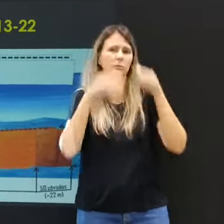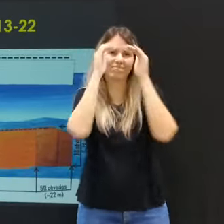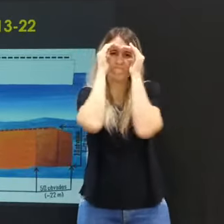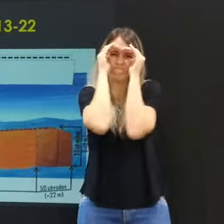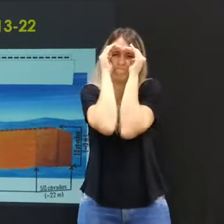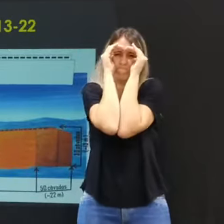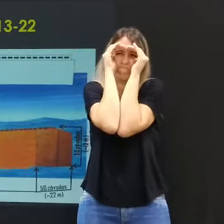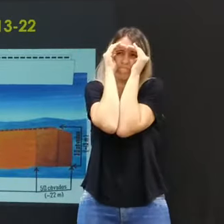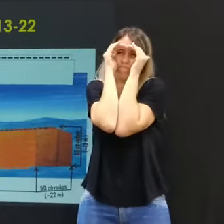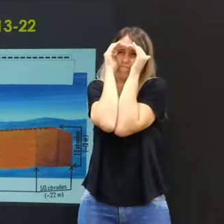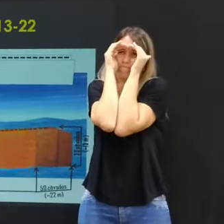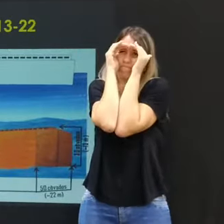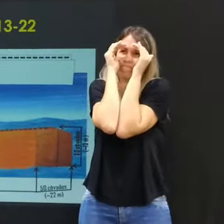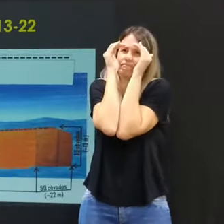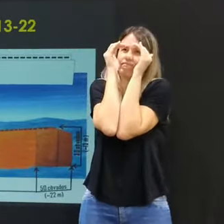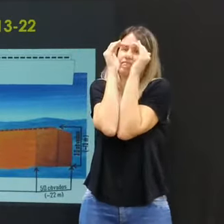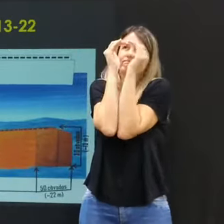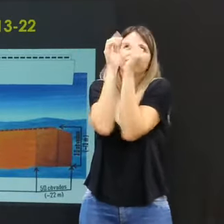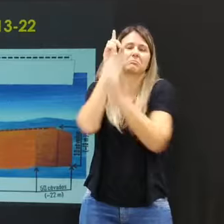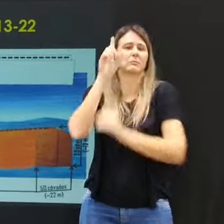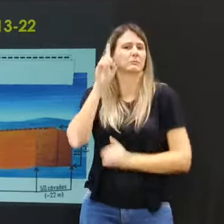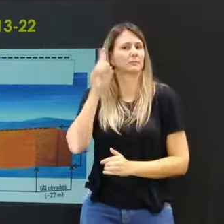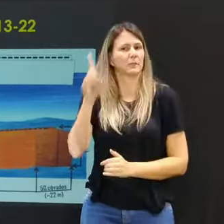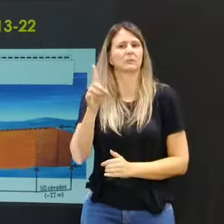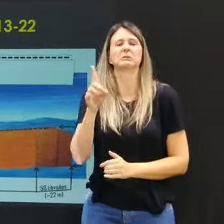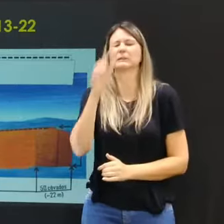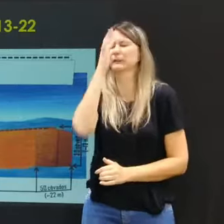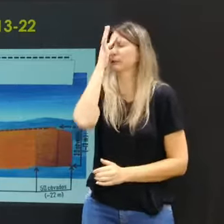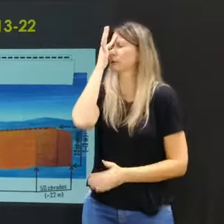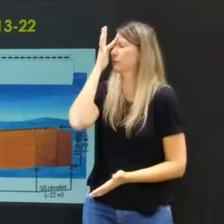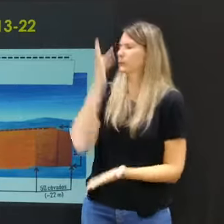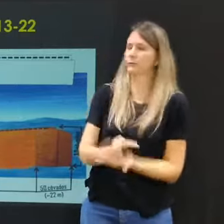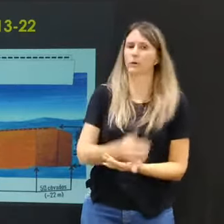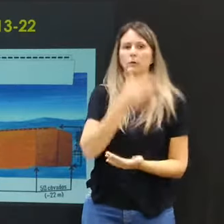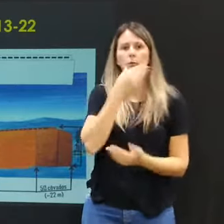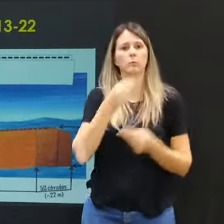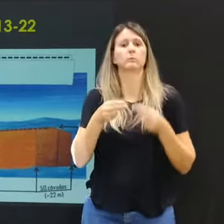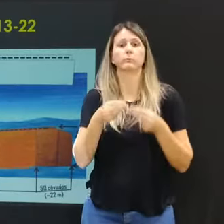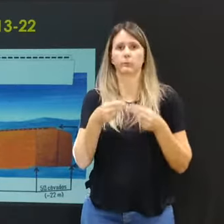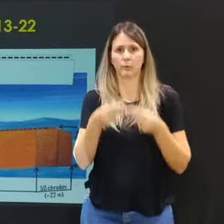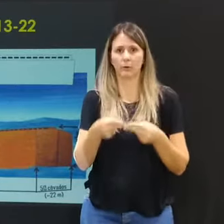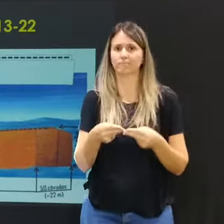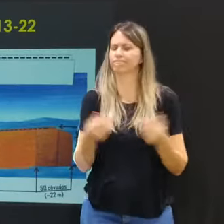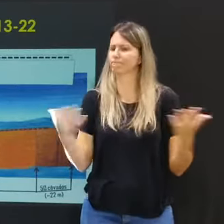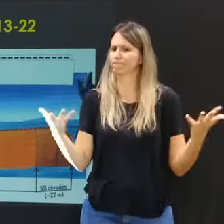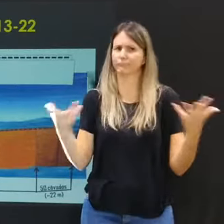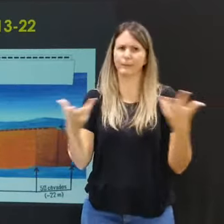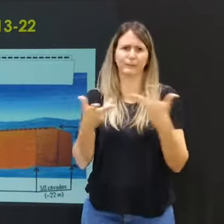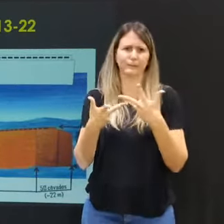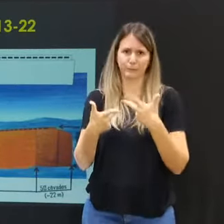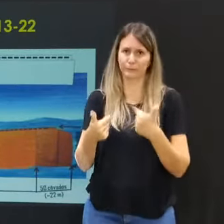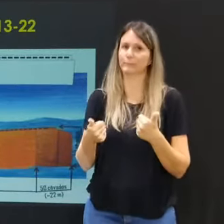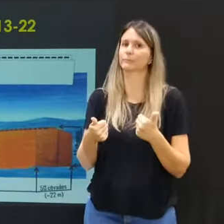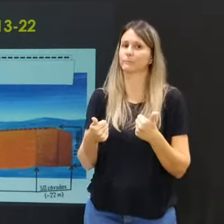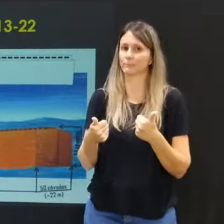falou coisas para Noé fortes e Noé obedeceu a Deus com fé. Não teve dúvidas. Isso é